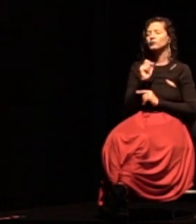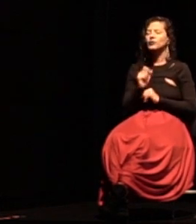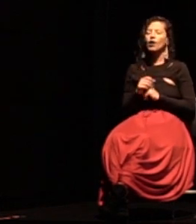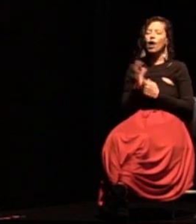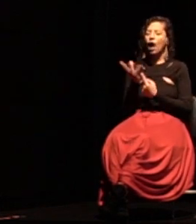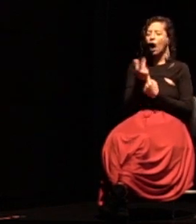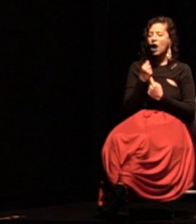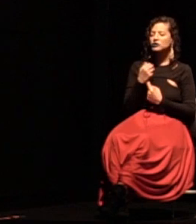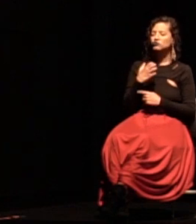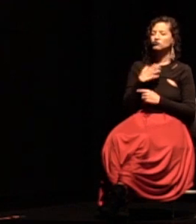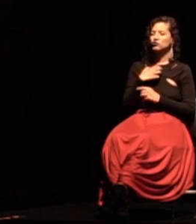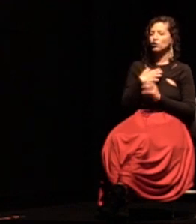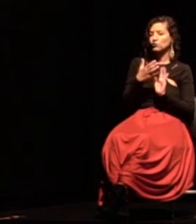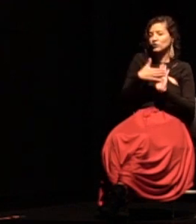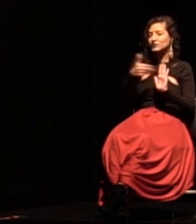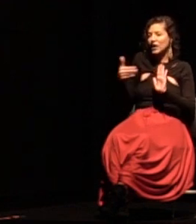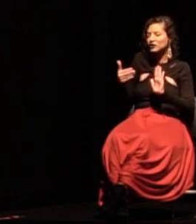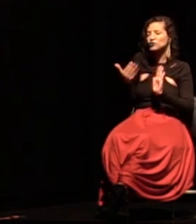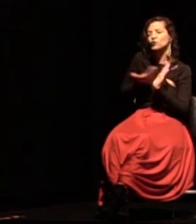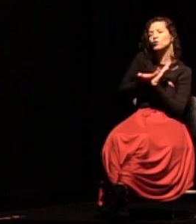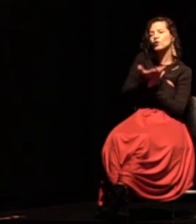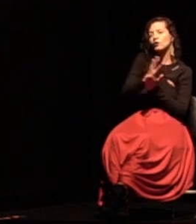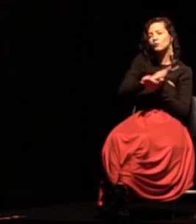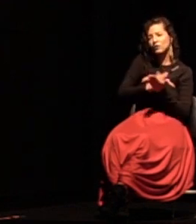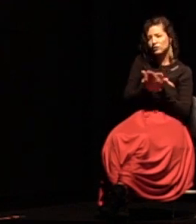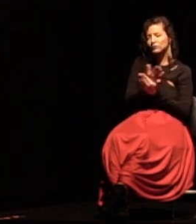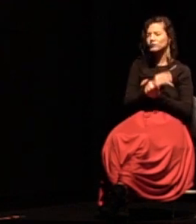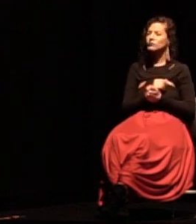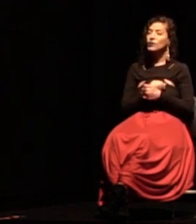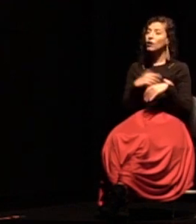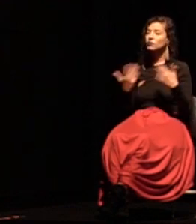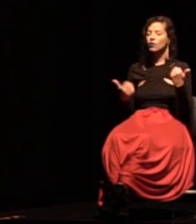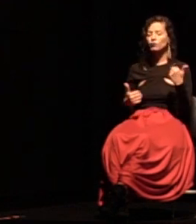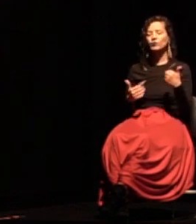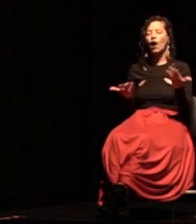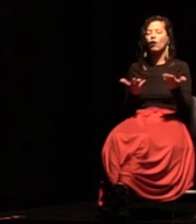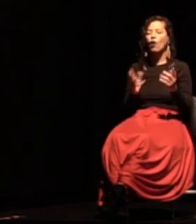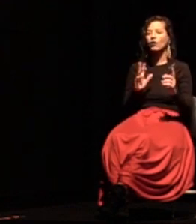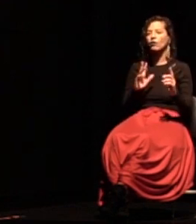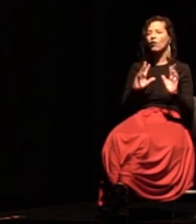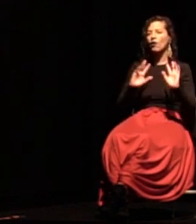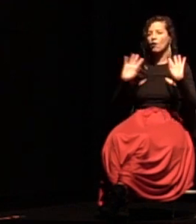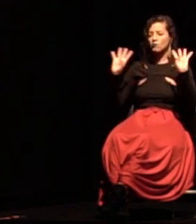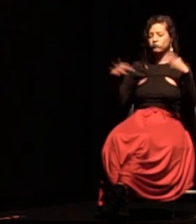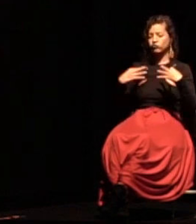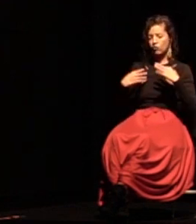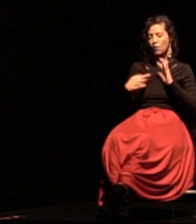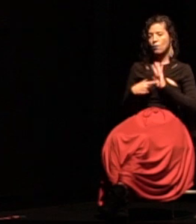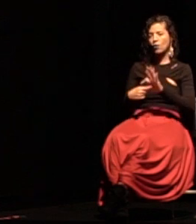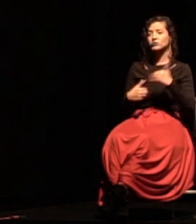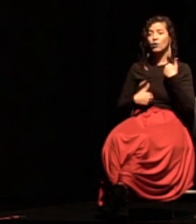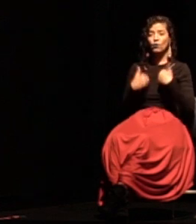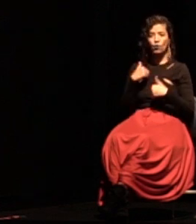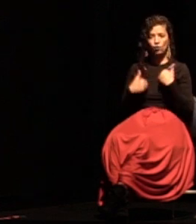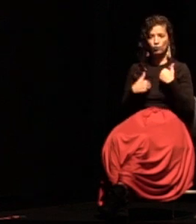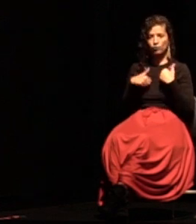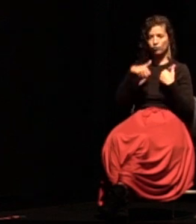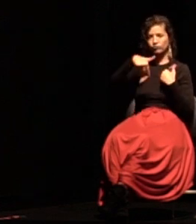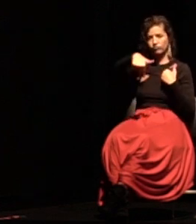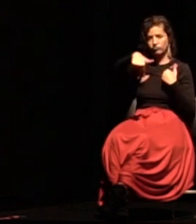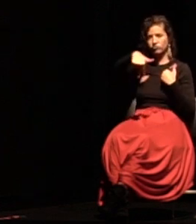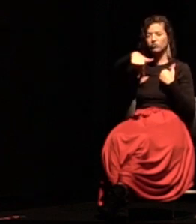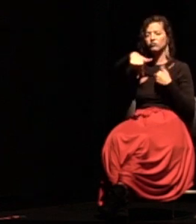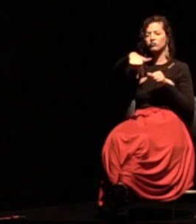e faz com que, então, o corpo então aparece no trabalho, né, a gente